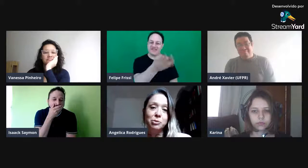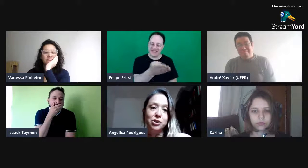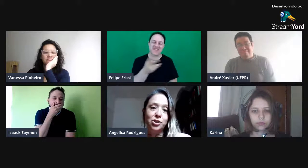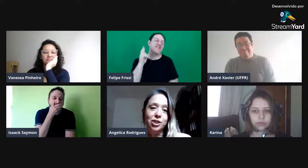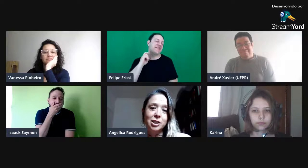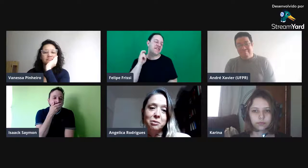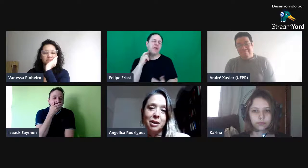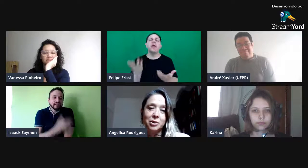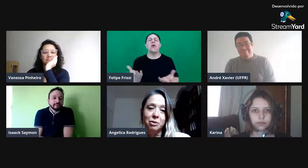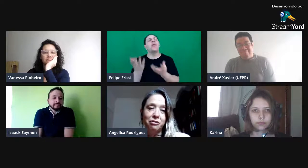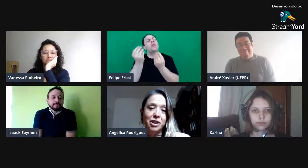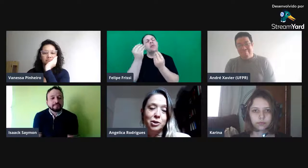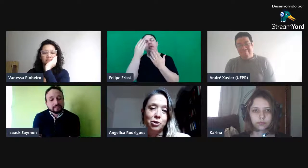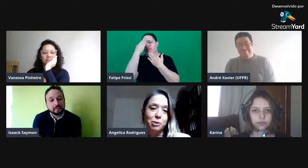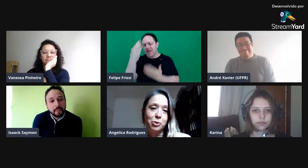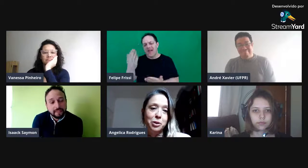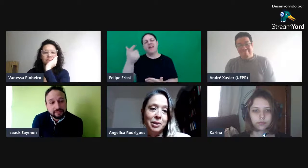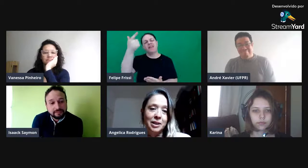muitíssimo, mais uma vez, sua disponibilidade.